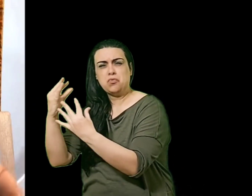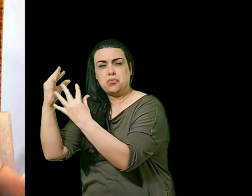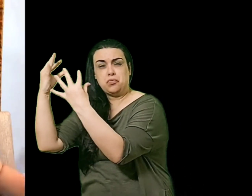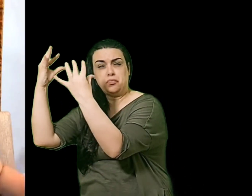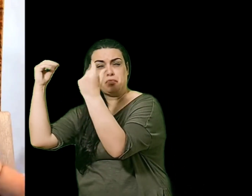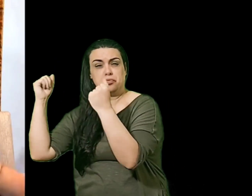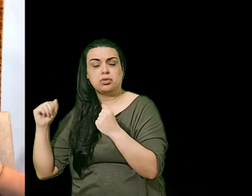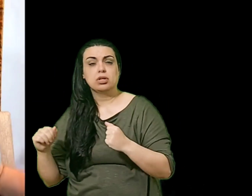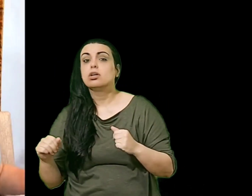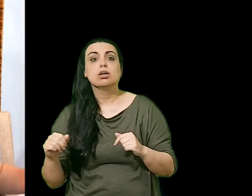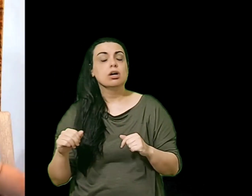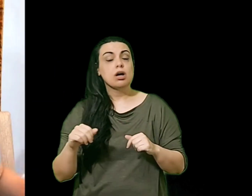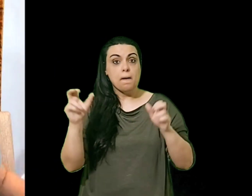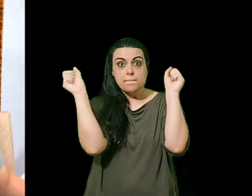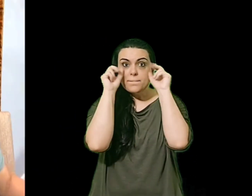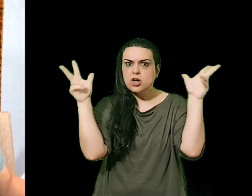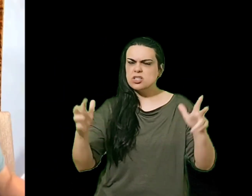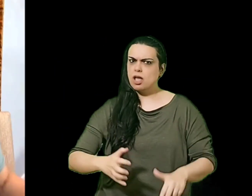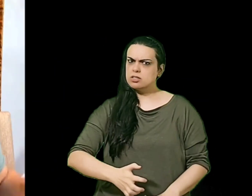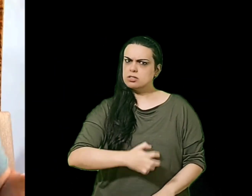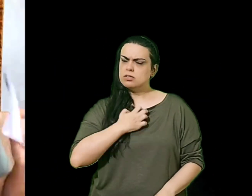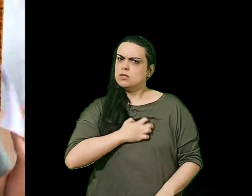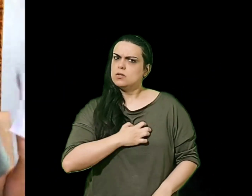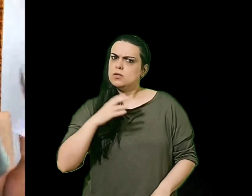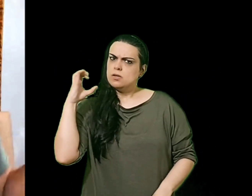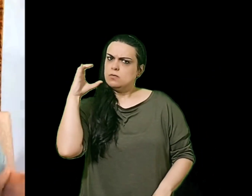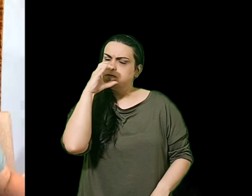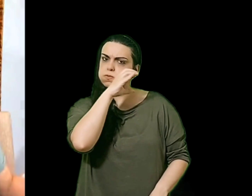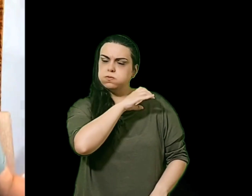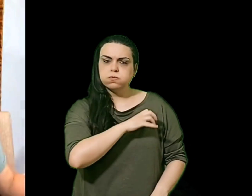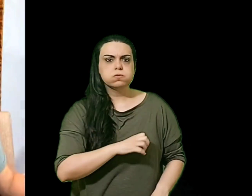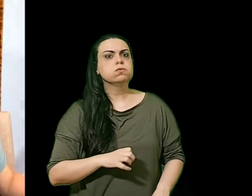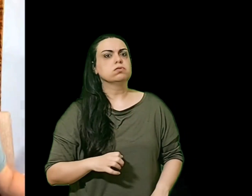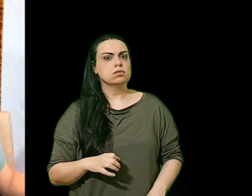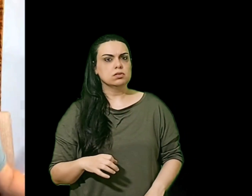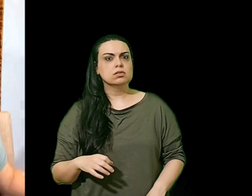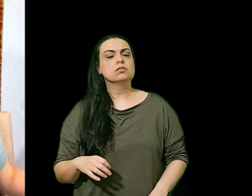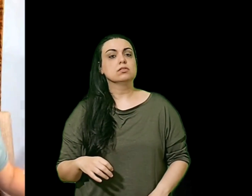Moisés irou-se com ele. Vou com você mais um pedacinho no verso 21. Me ouve.